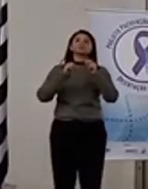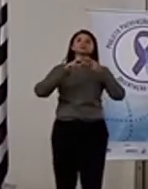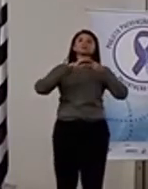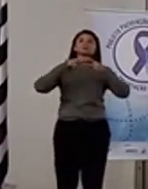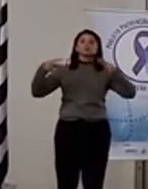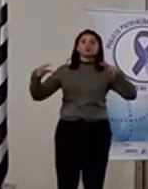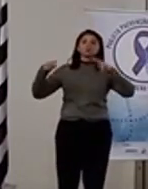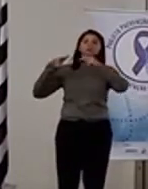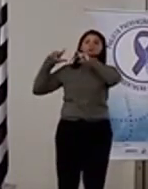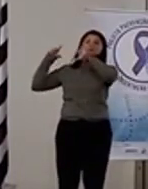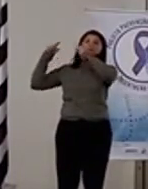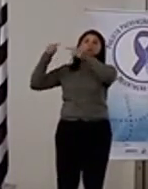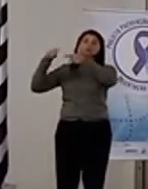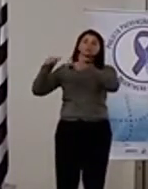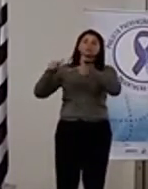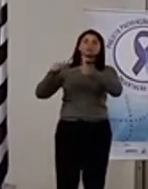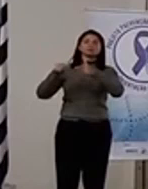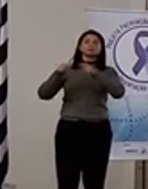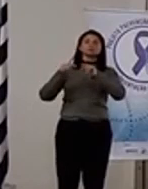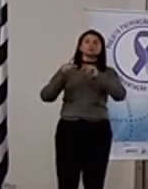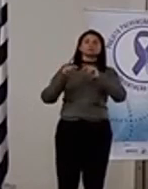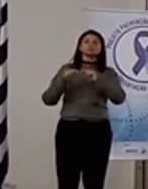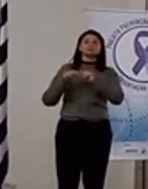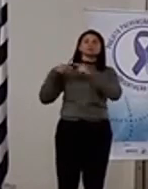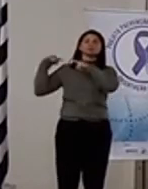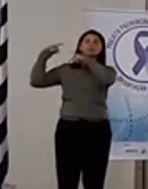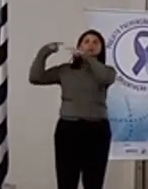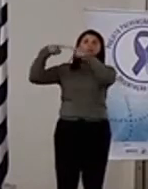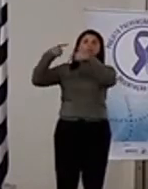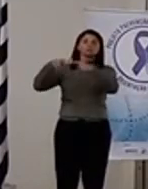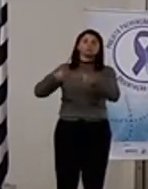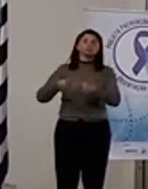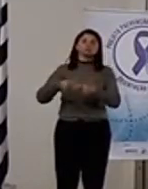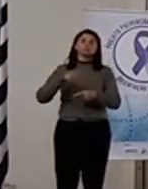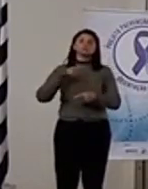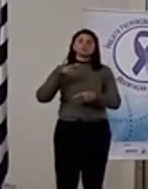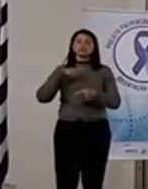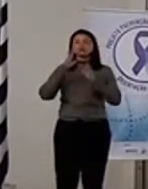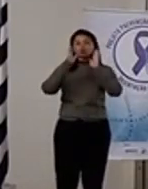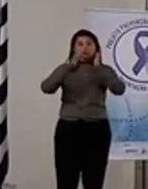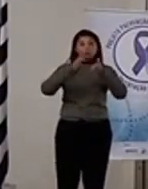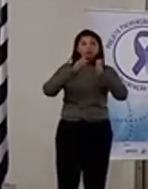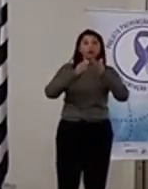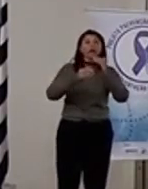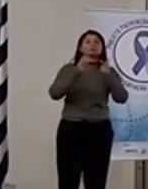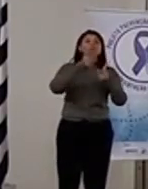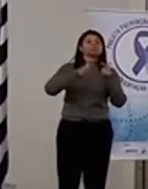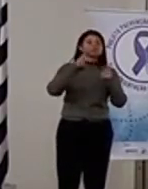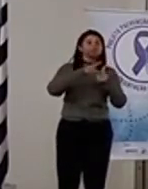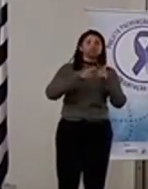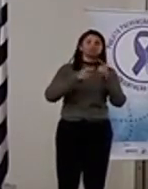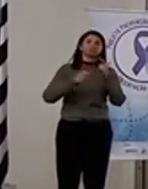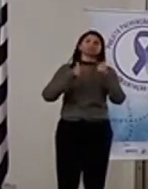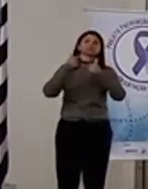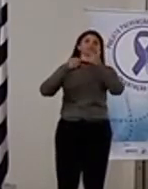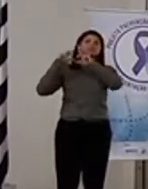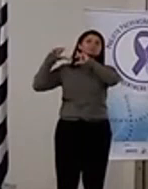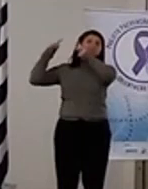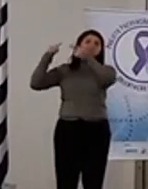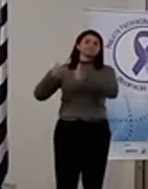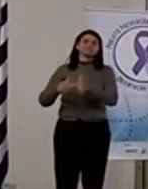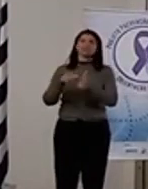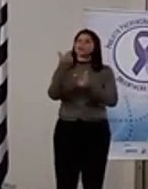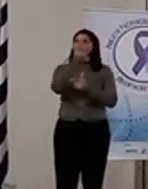ser hereditário e tem um risco de recorrência maior. Já as deformidades e disrupções não são genéticos, né?